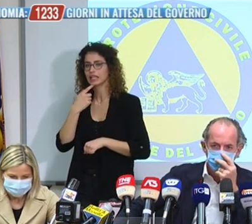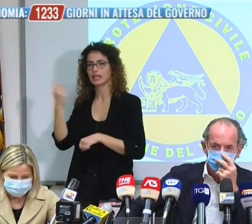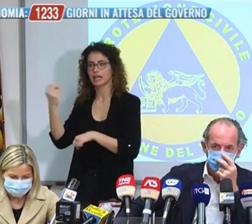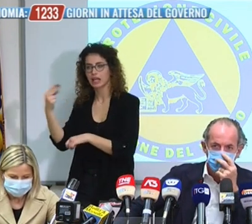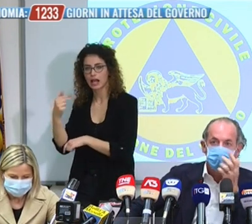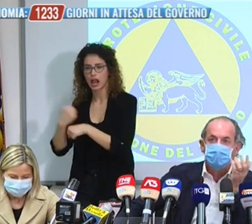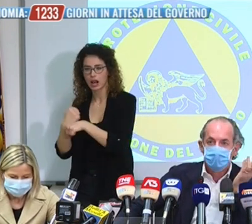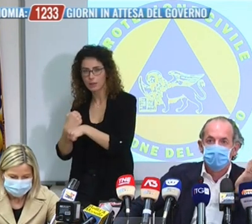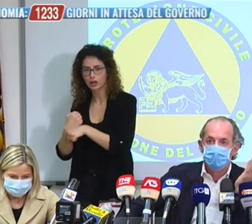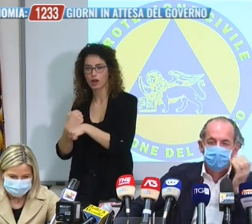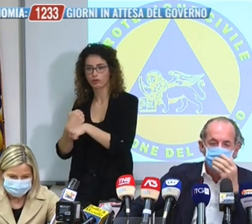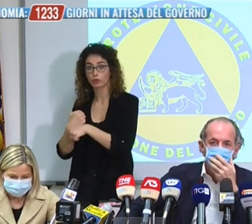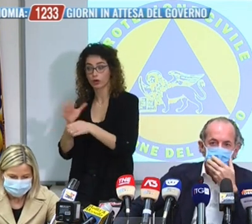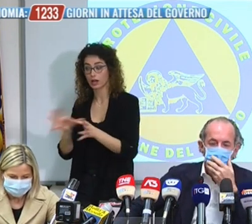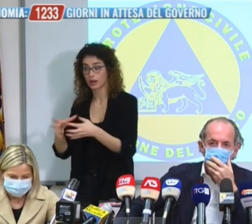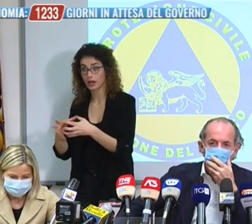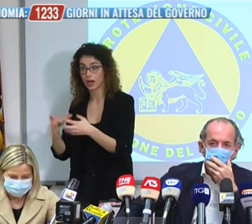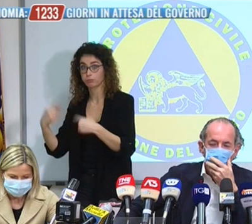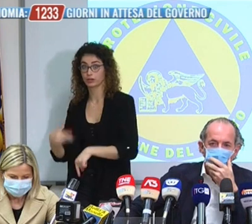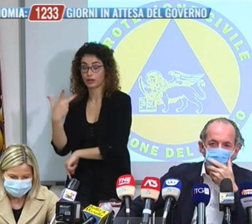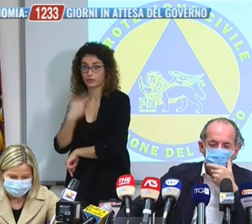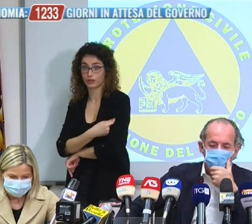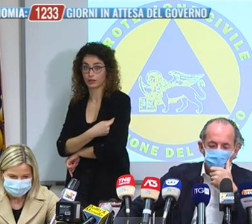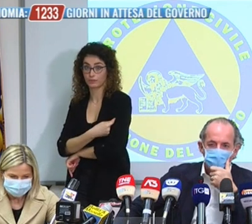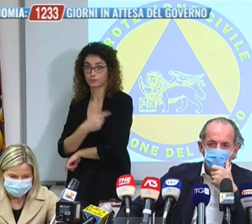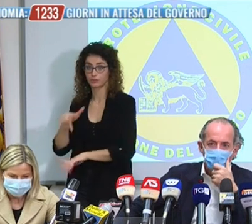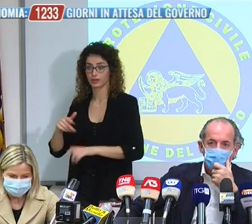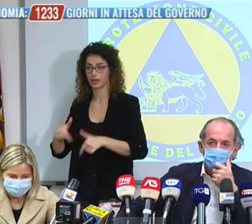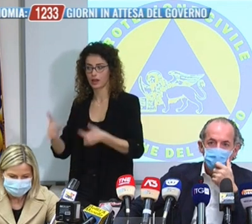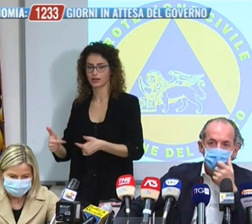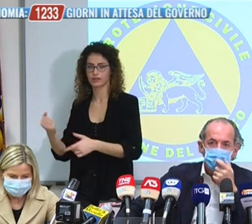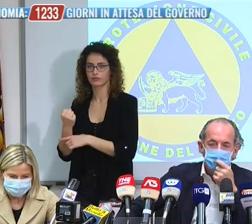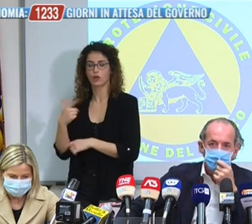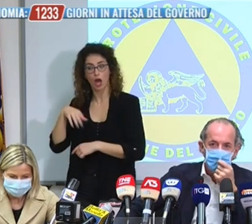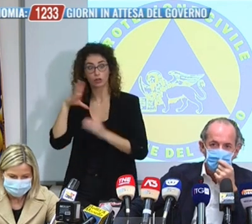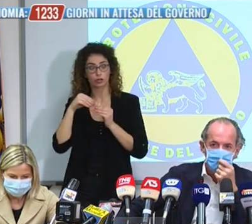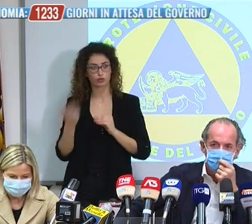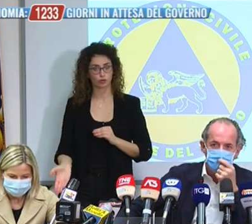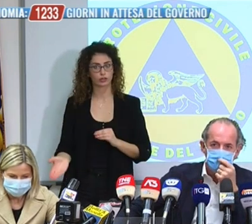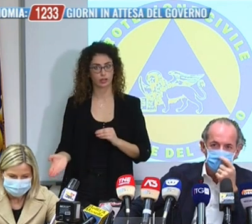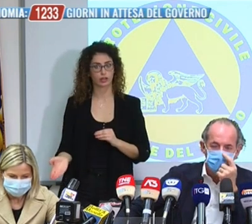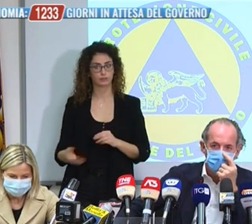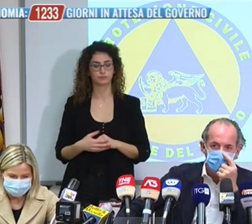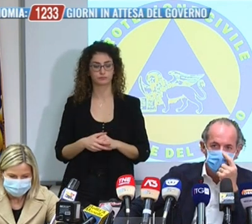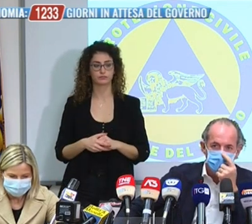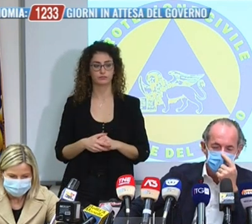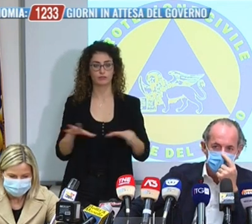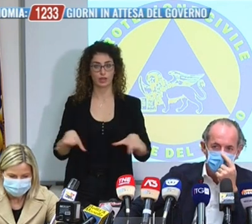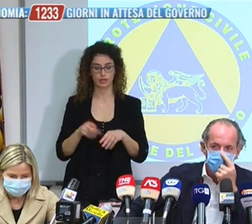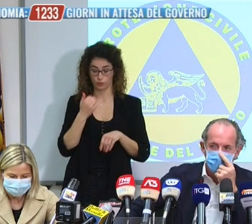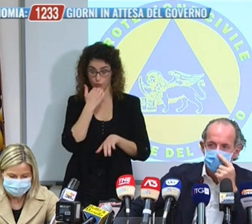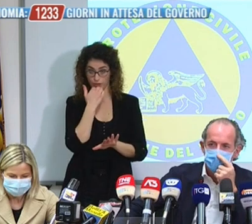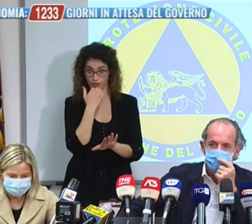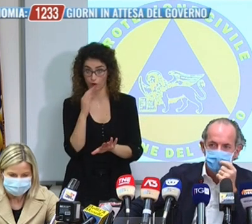delle categorie che vengono vaccinate proprio per poter offrire questo servizio. Hanno ragione, ma all'inizio...